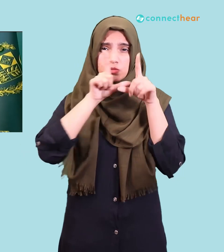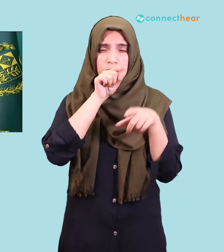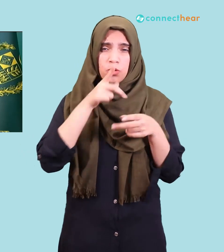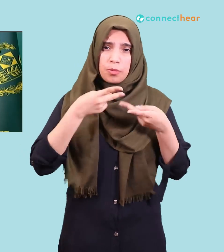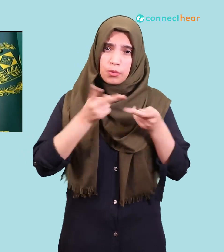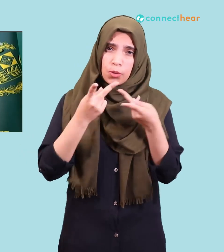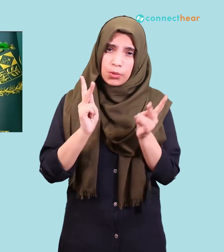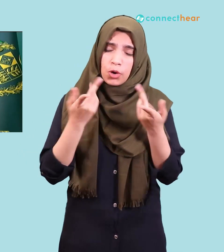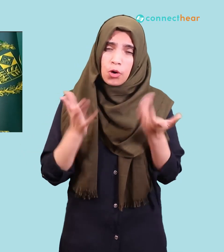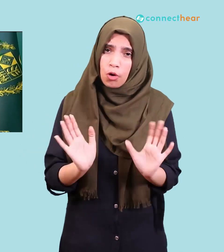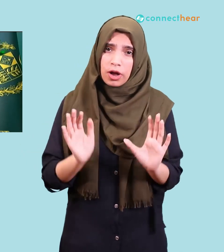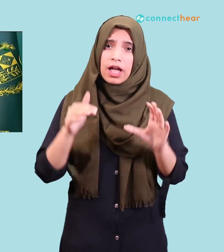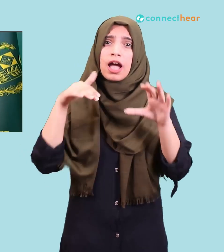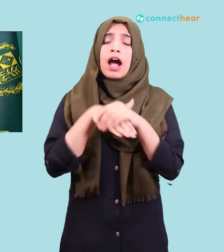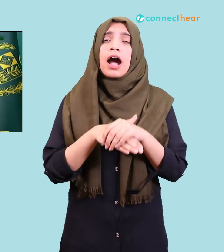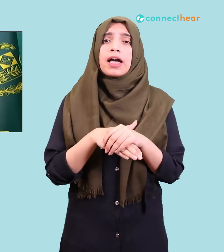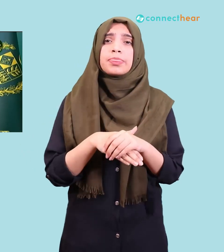جس طرح